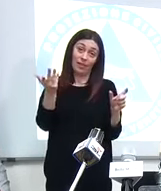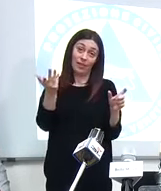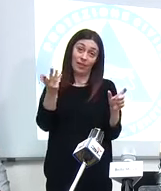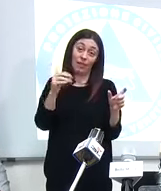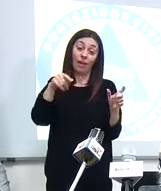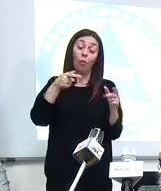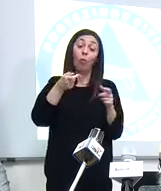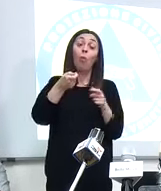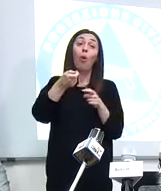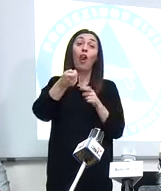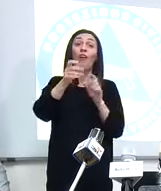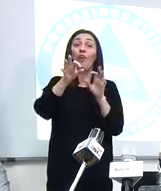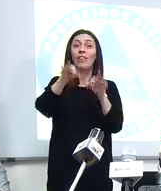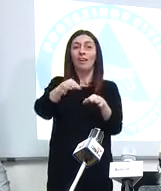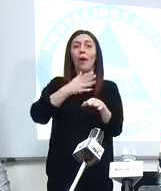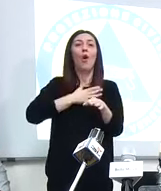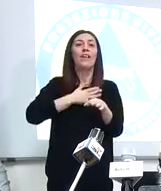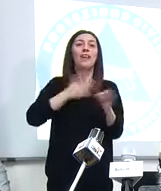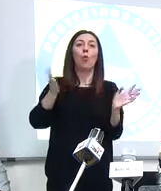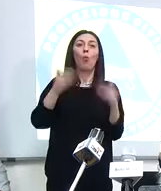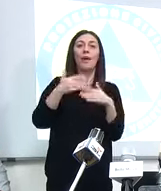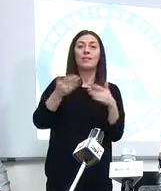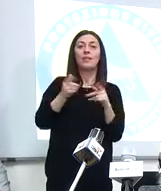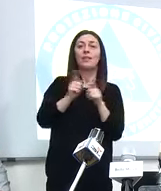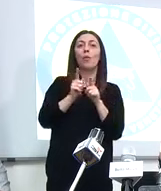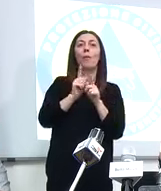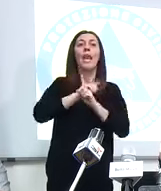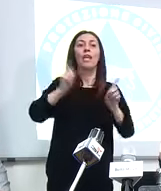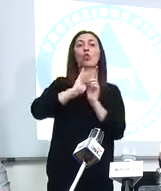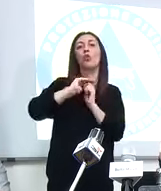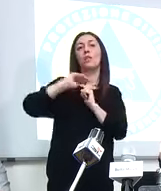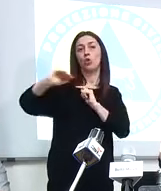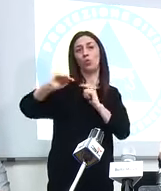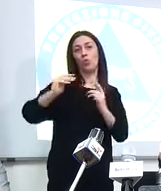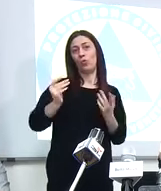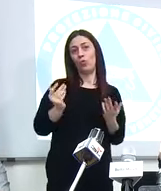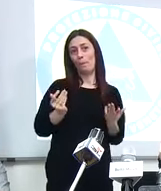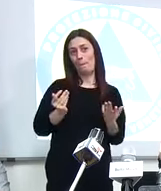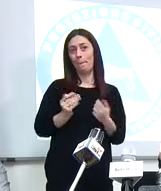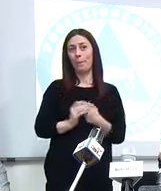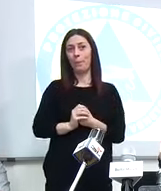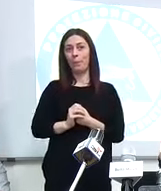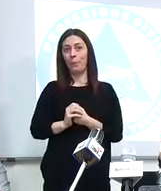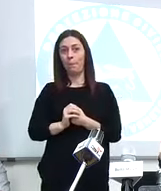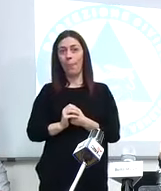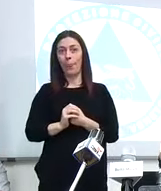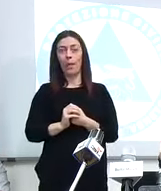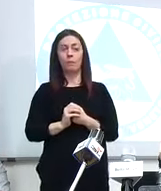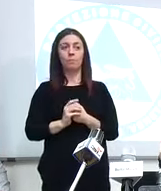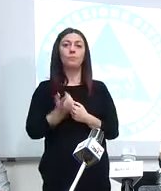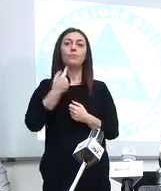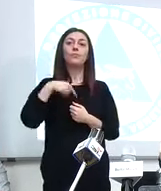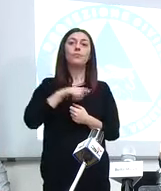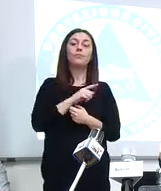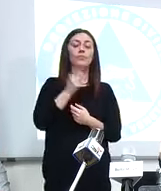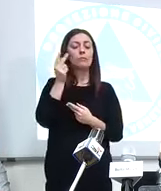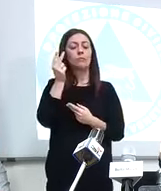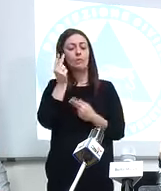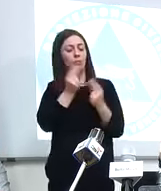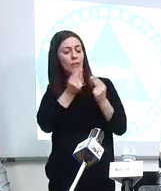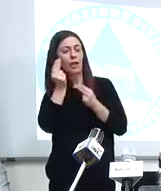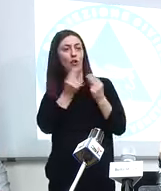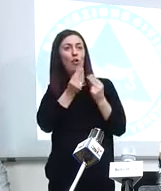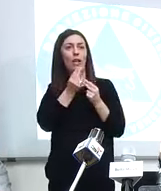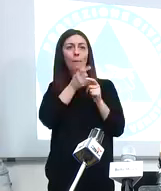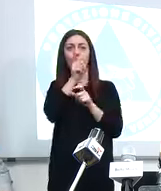arriveremo a tutte le età. Noi non abbiamo escluso nessuno nel nostro conteggio. Diciamo di persone da vaccinare, da